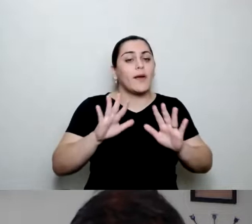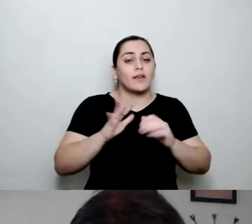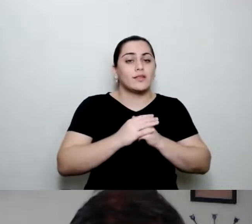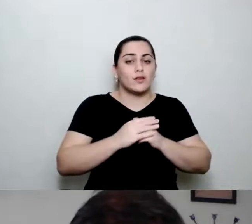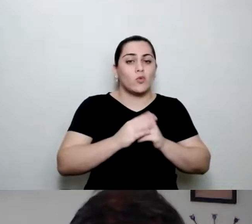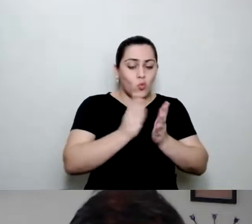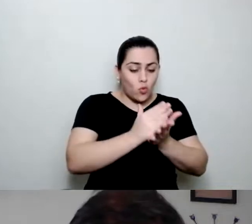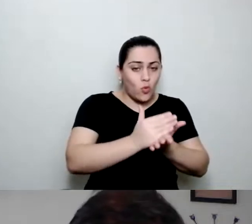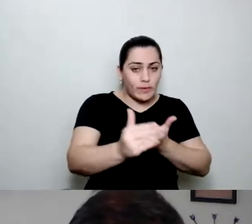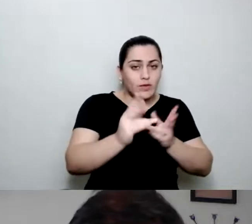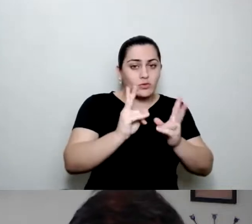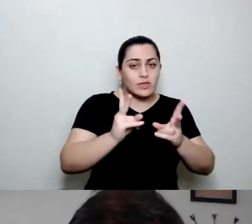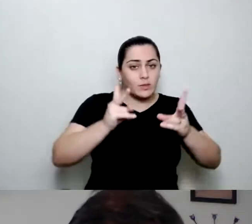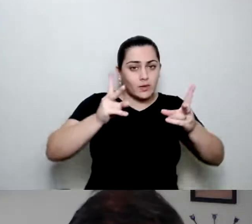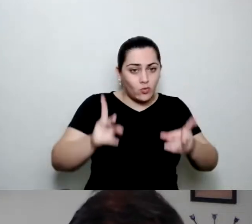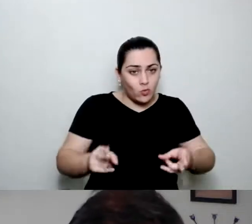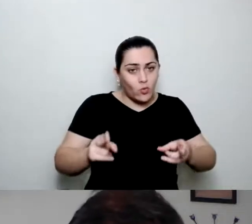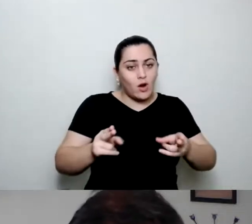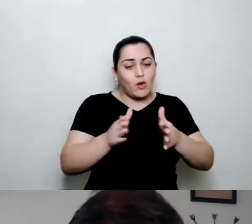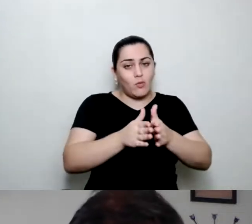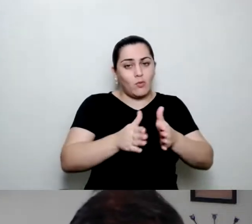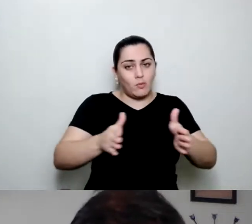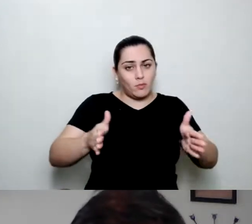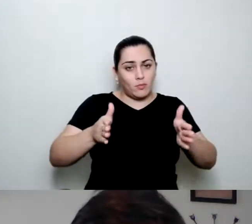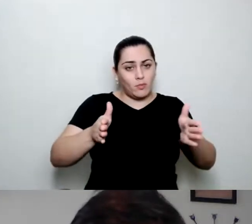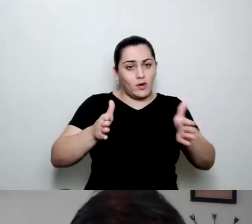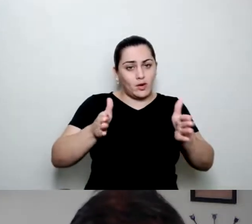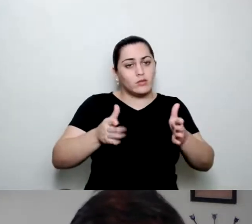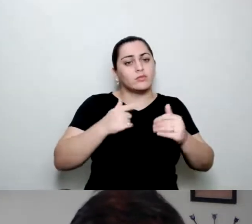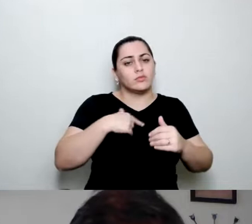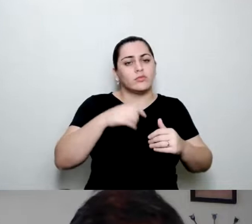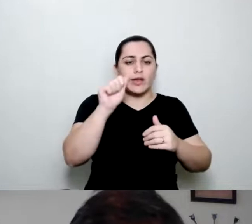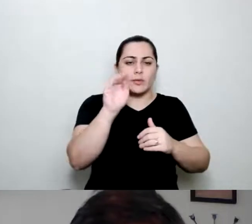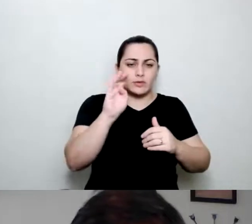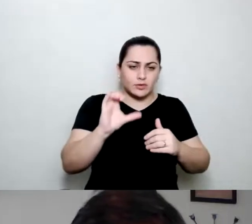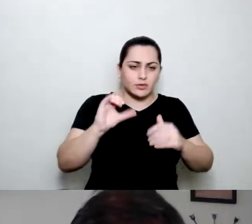sempre igual, assim que esses arquivos sempre ficam juntos quando você ordena alfabeticamente.